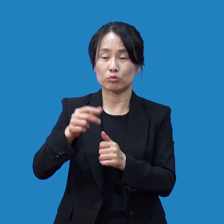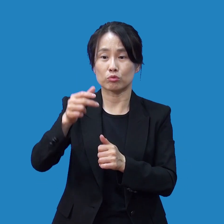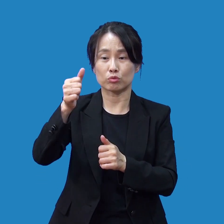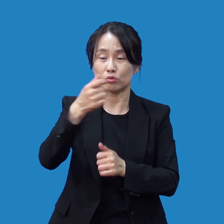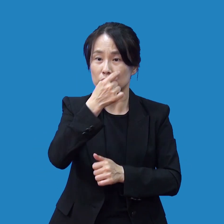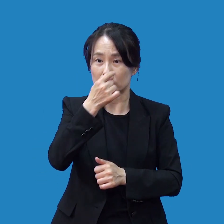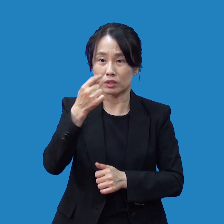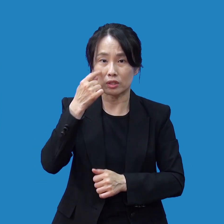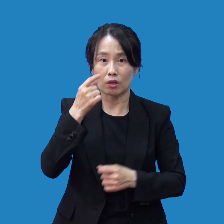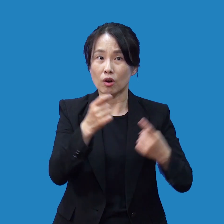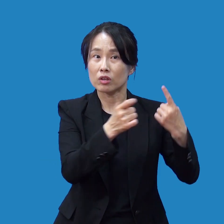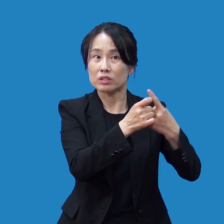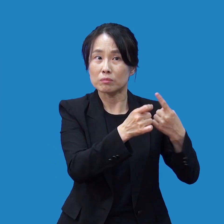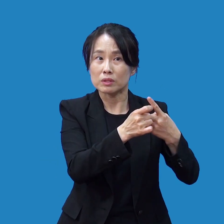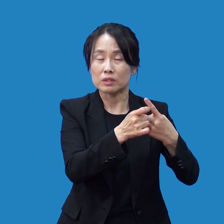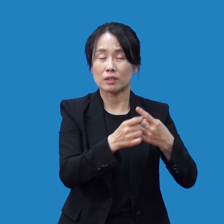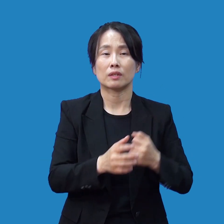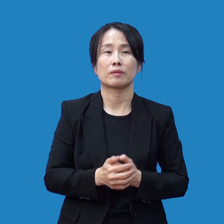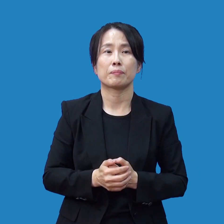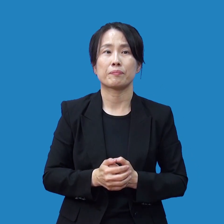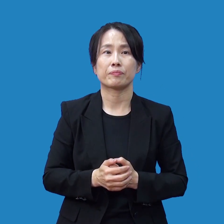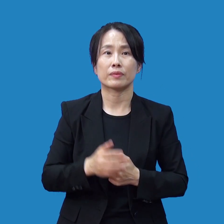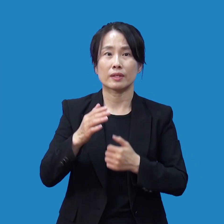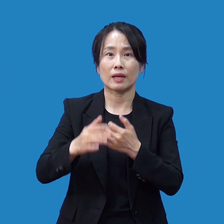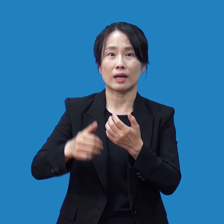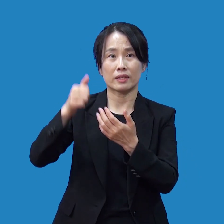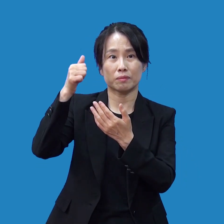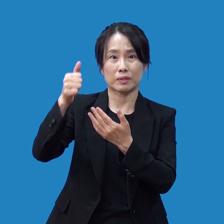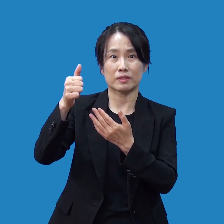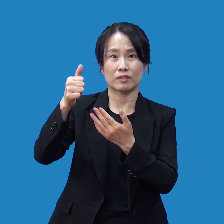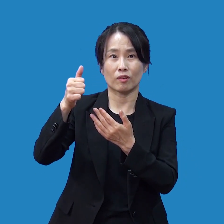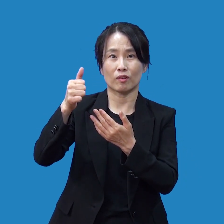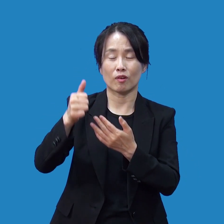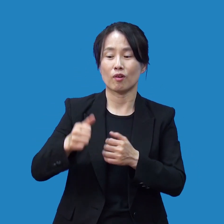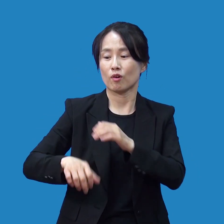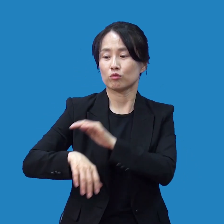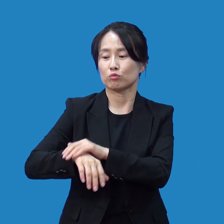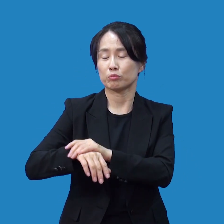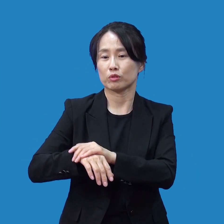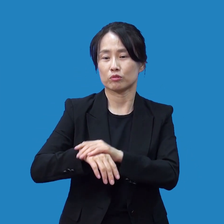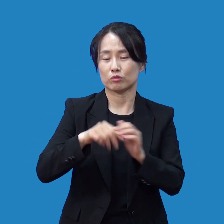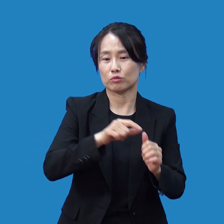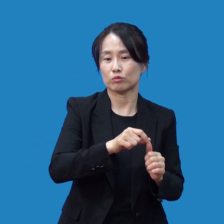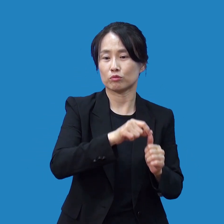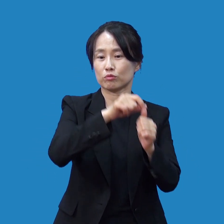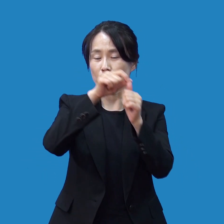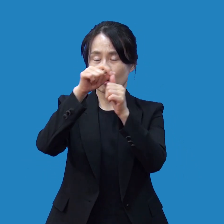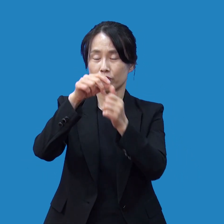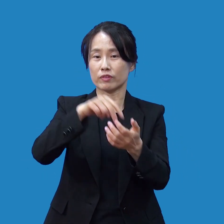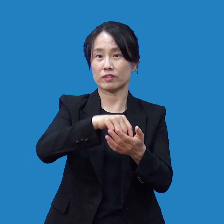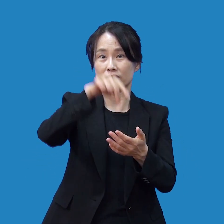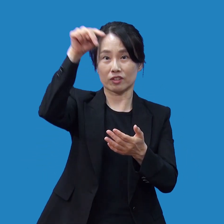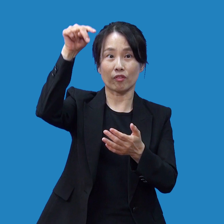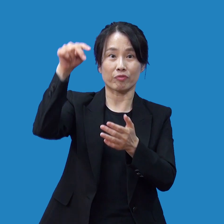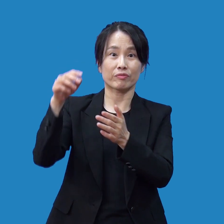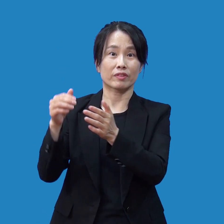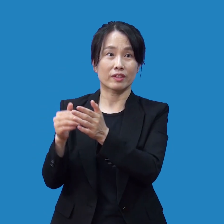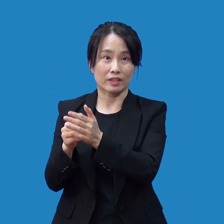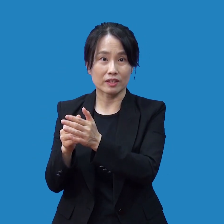증거되는가? 하나님이 나사렛 예수를 하나님 우편에 높이셨다. 올리신 일, 승천이고요. 두